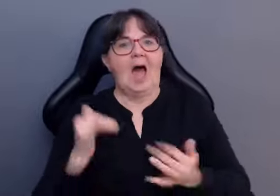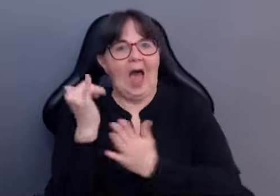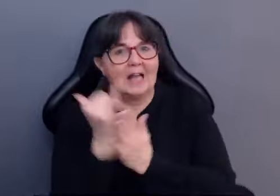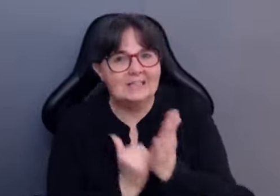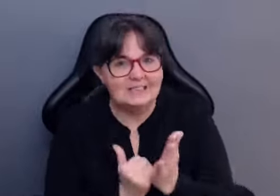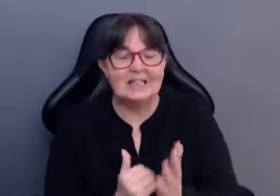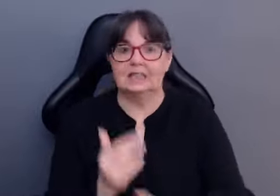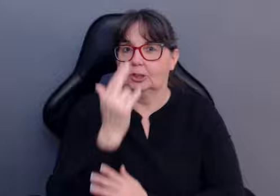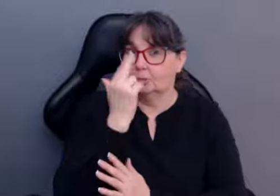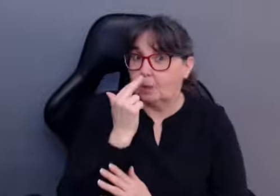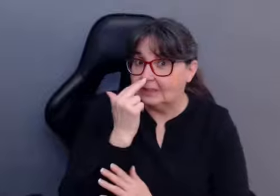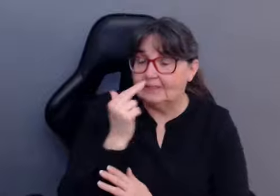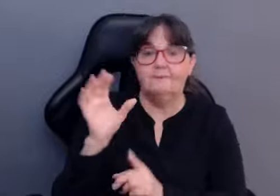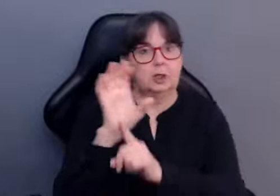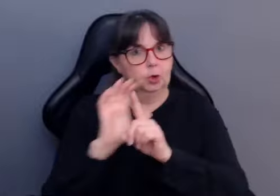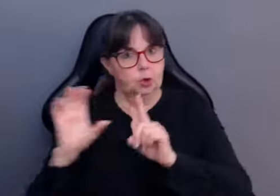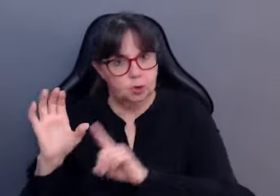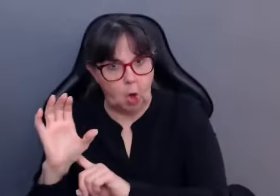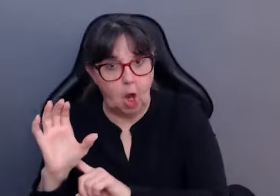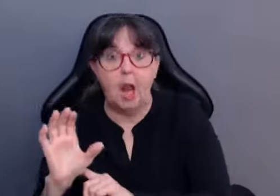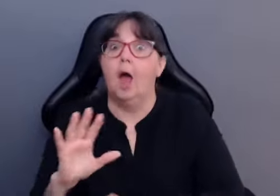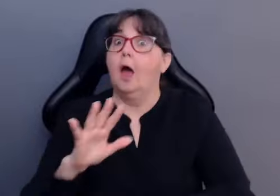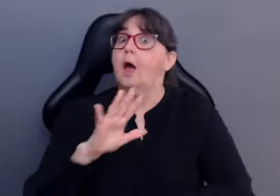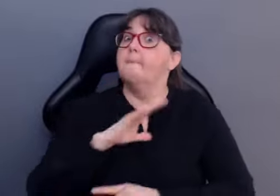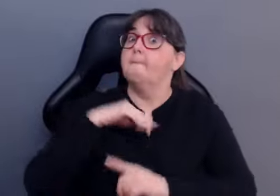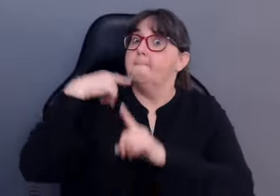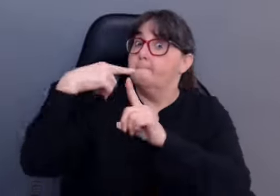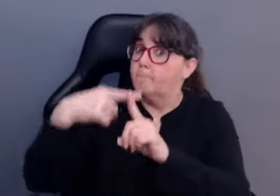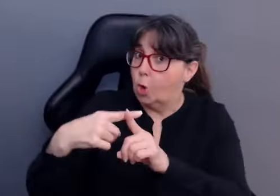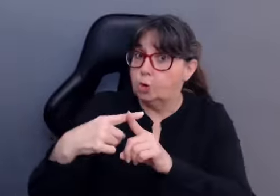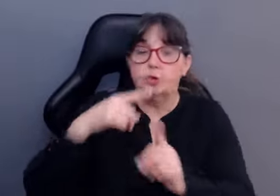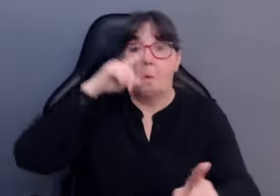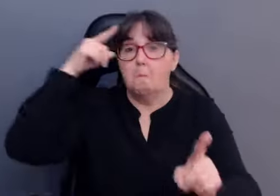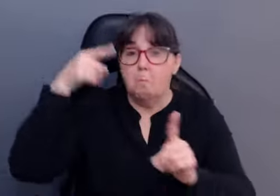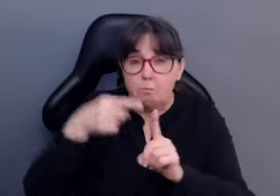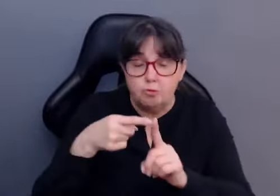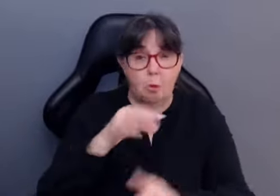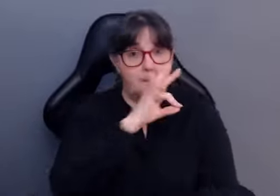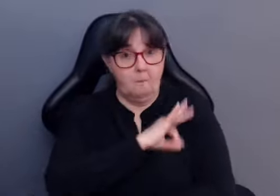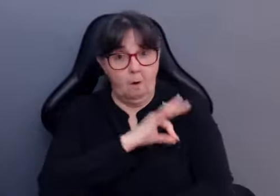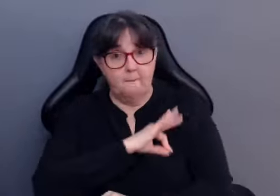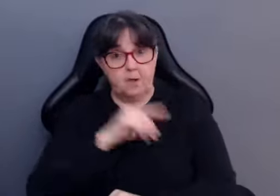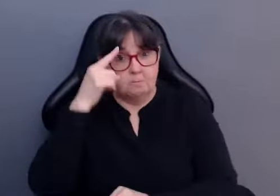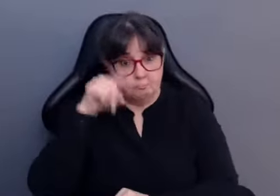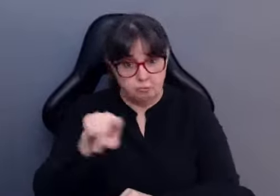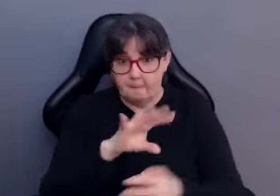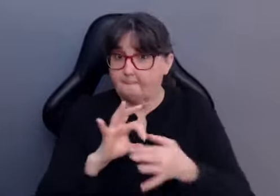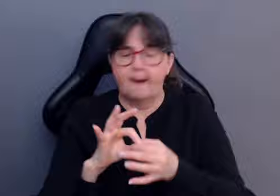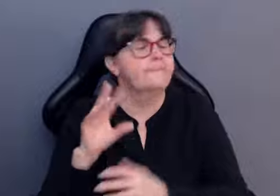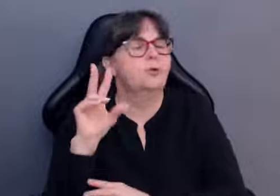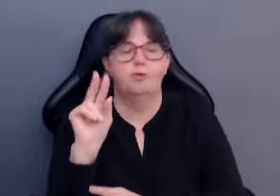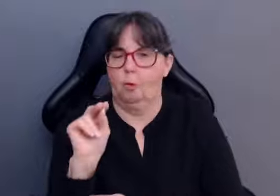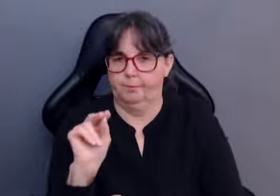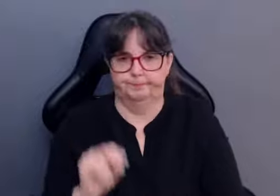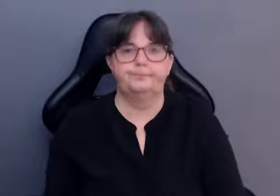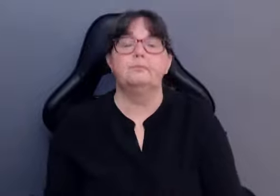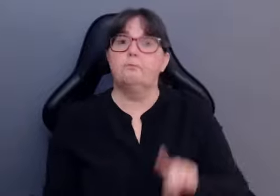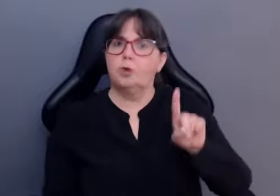et culturelles, et sans intention pécuniaire pour ses membres. Point 1.